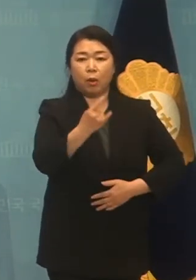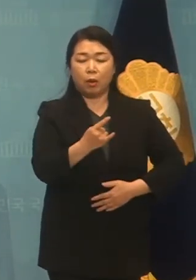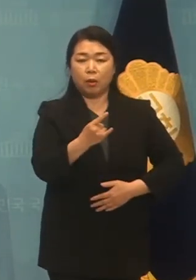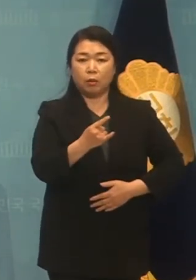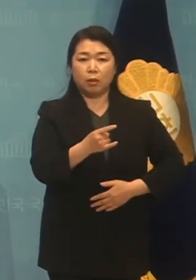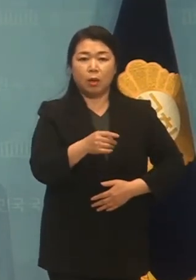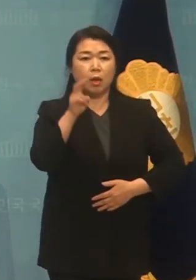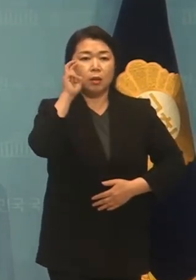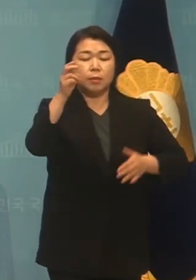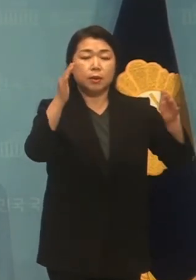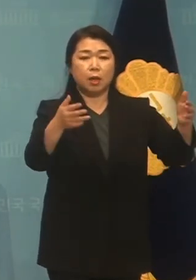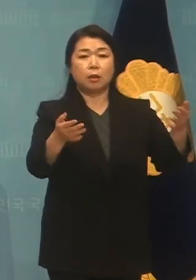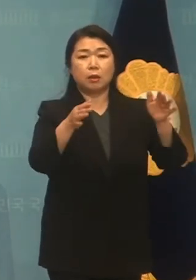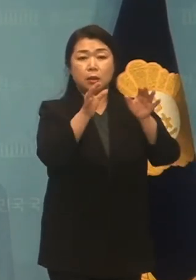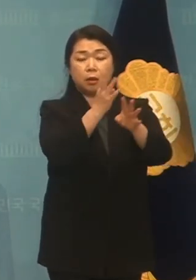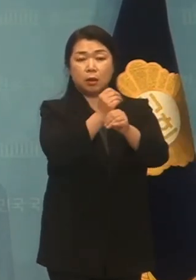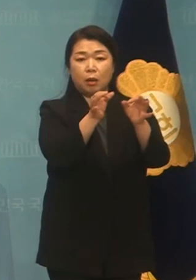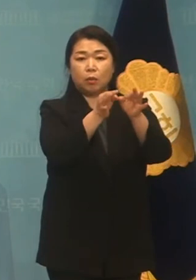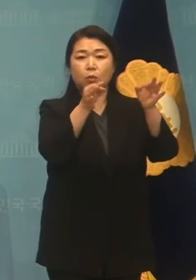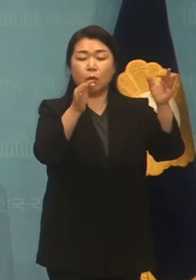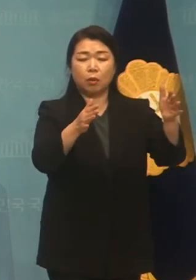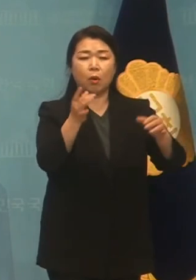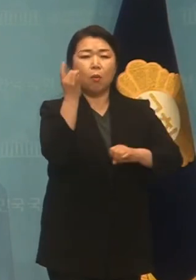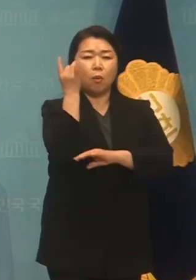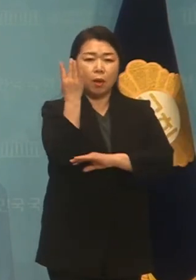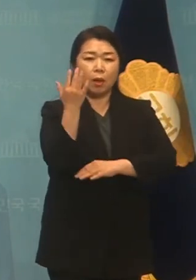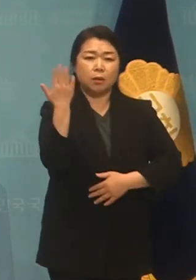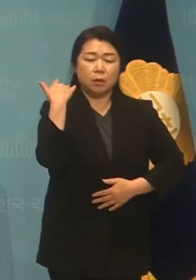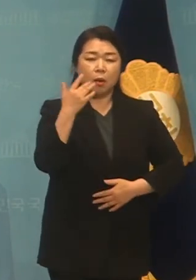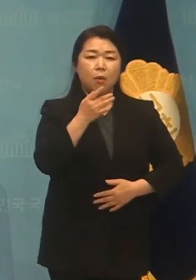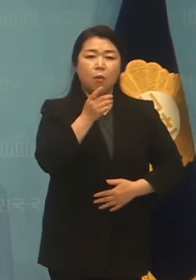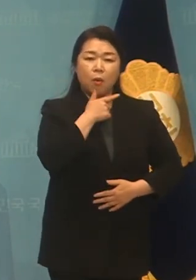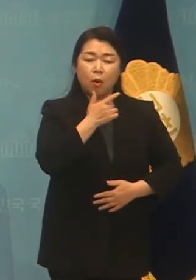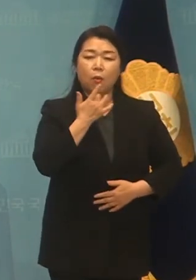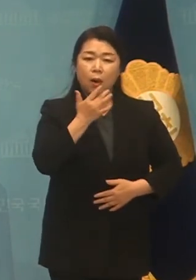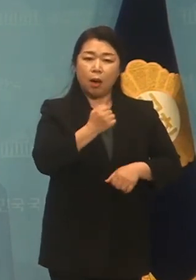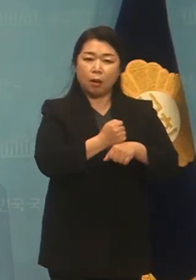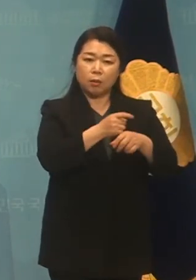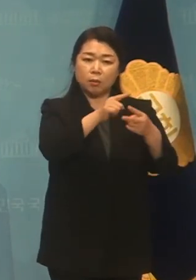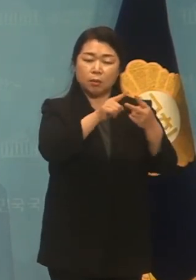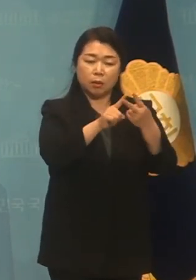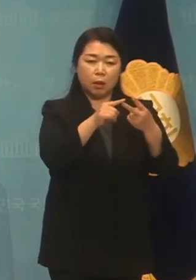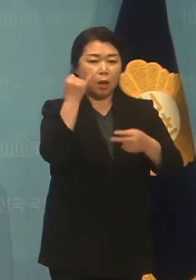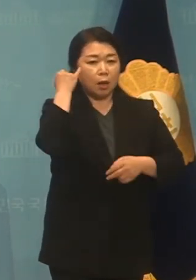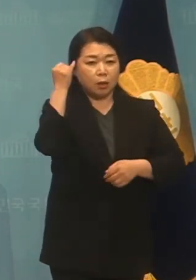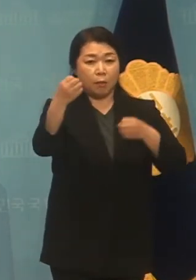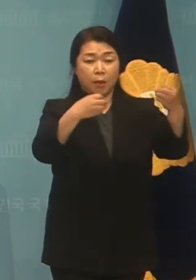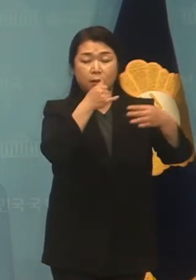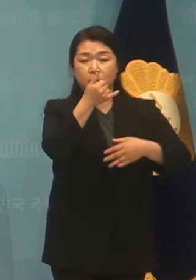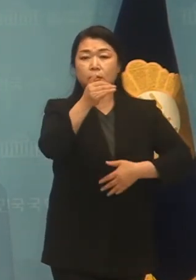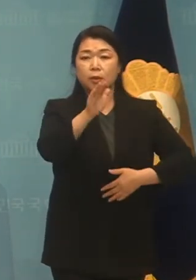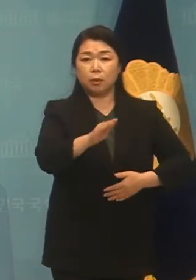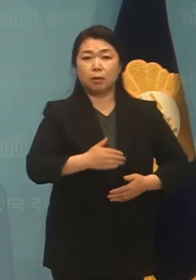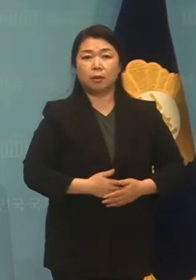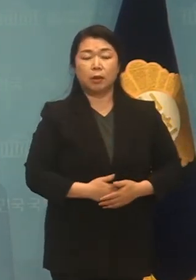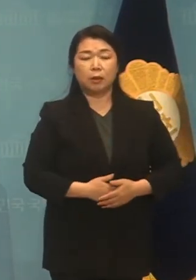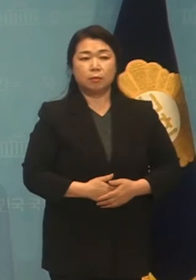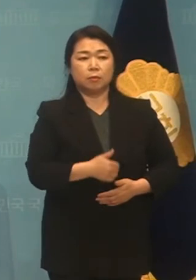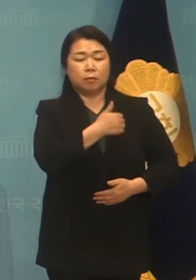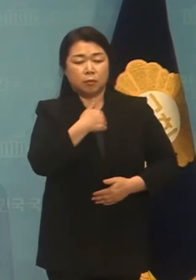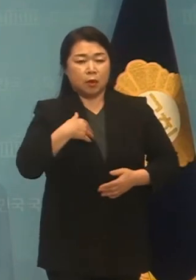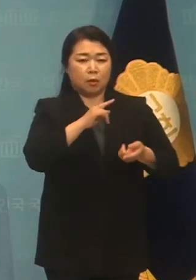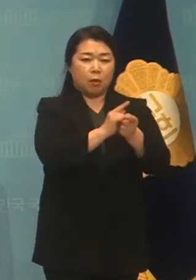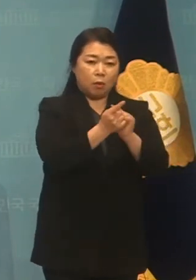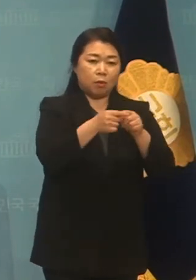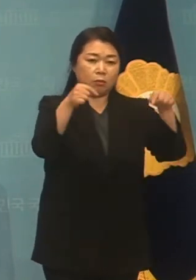인사청문회의 20일 동안의 기간 중에서 원래 지난주 월요일에 회의를 할 것이냐 이런 아이디어 의견도 있었지만 충분히 서로